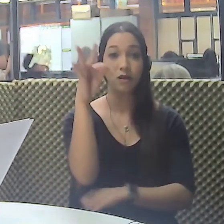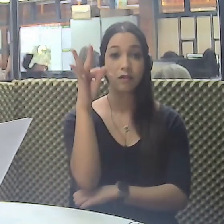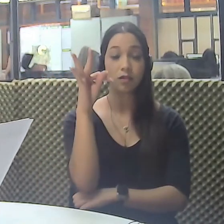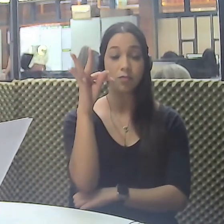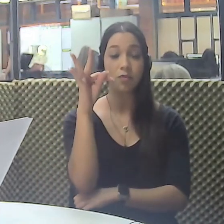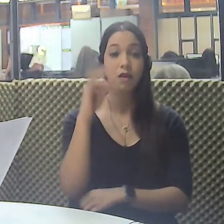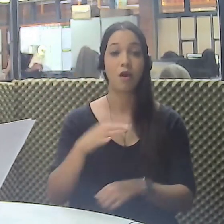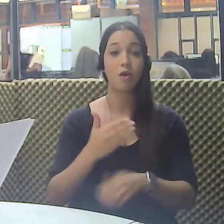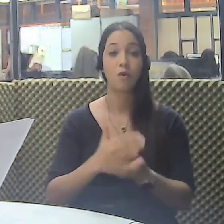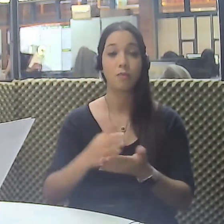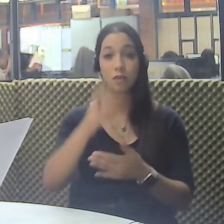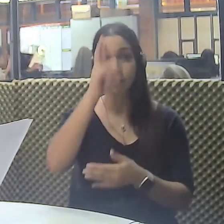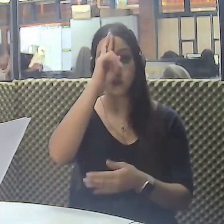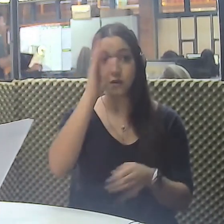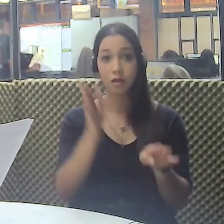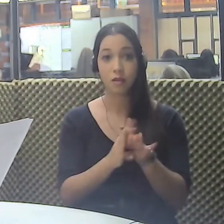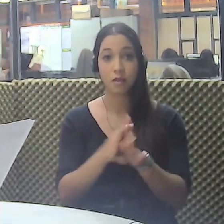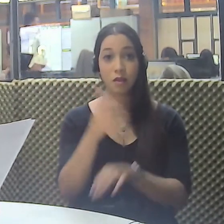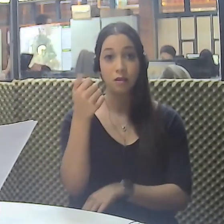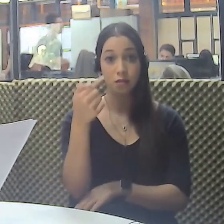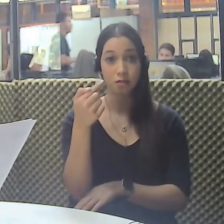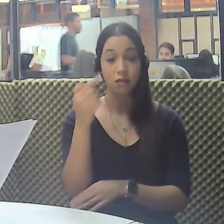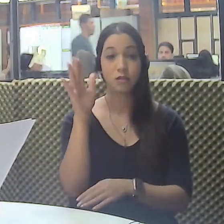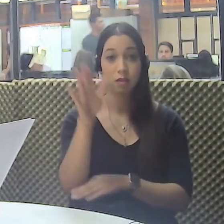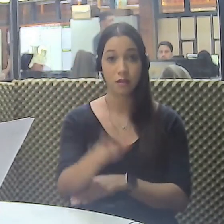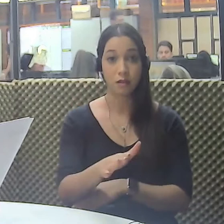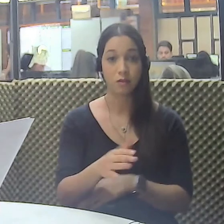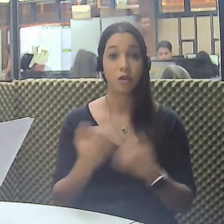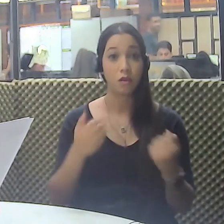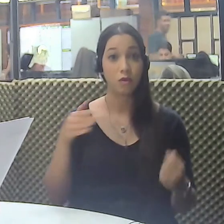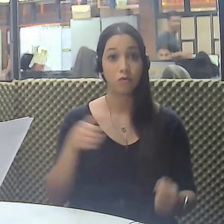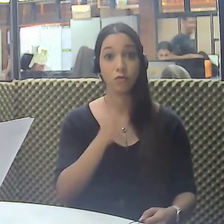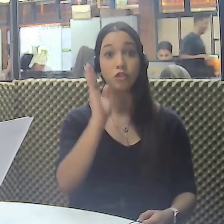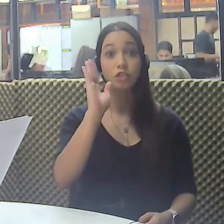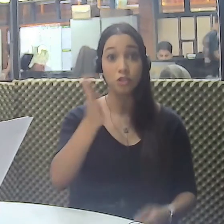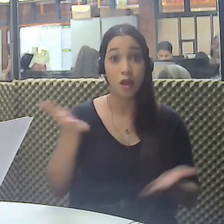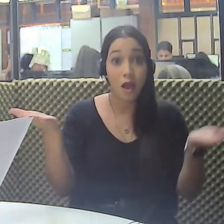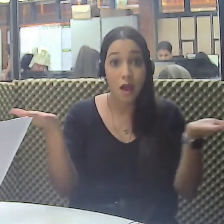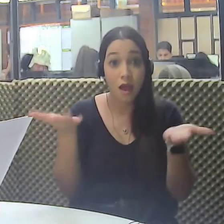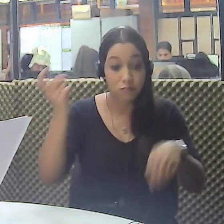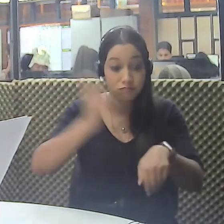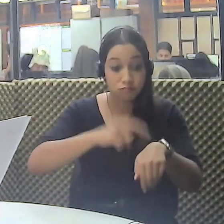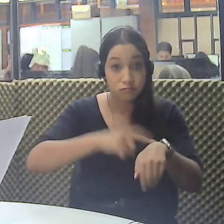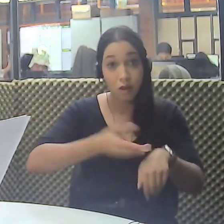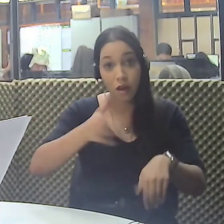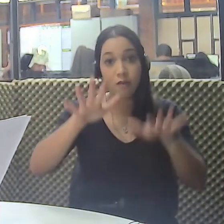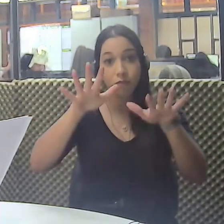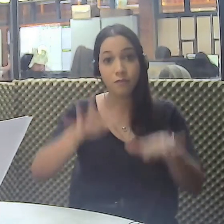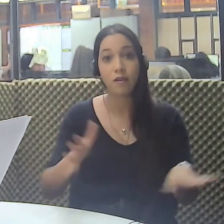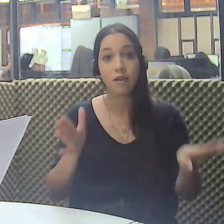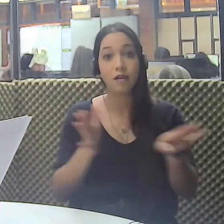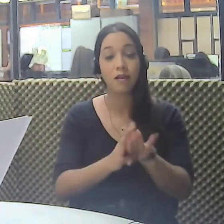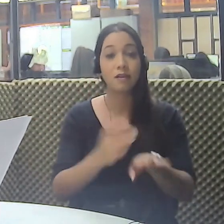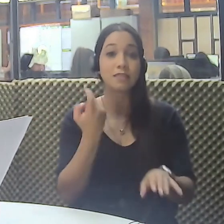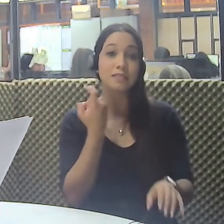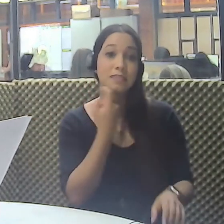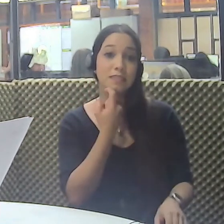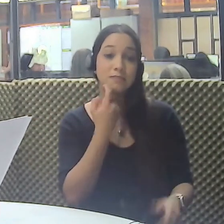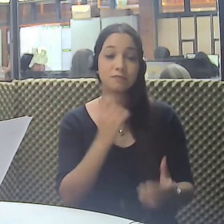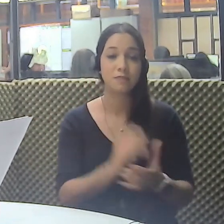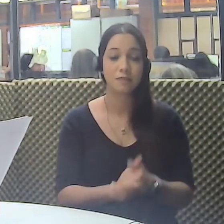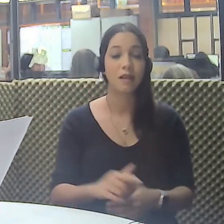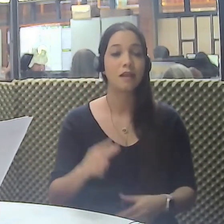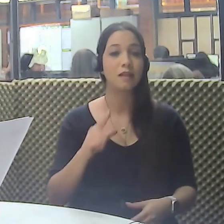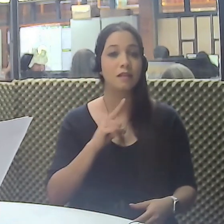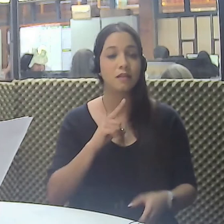meio-dia às 5 da tarde. Quer dizer, agora o Procon Móvel já está no Terminal Santa Luzia e fica até sexta-feira. O serviço